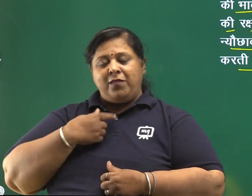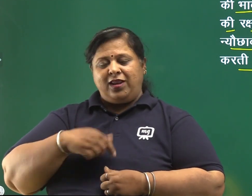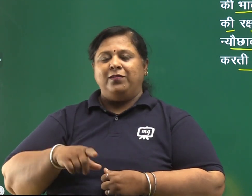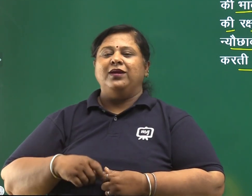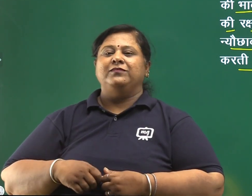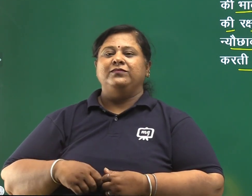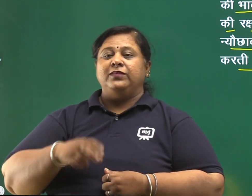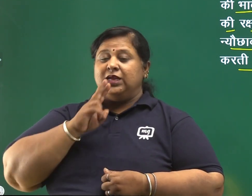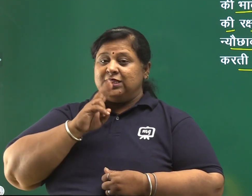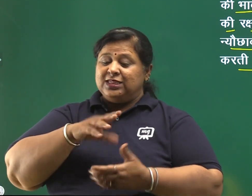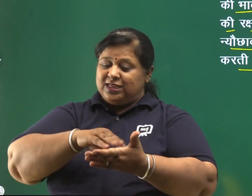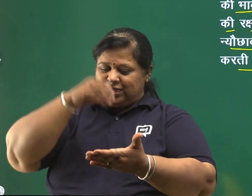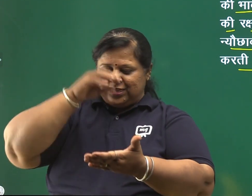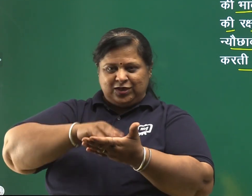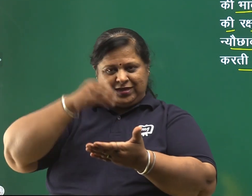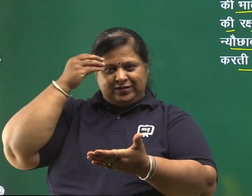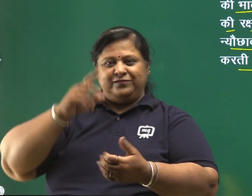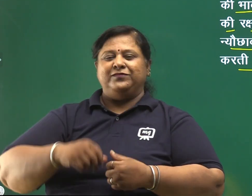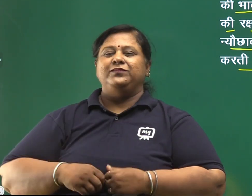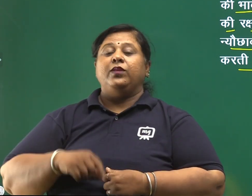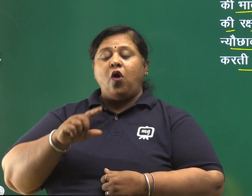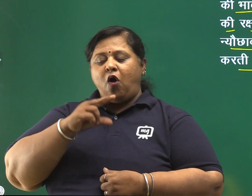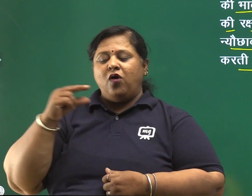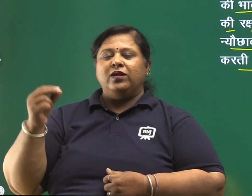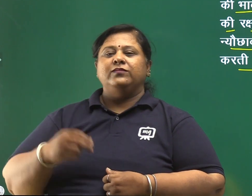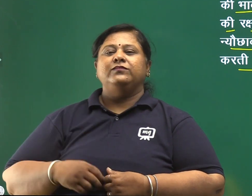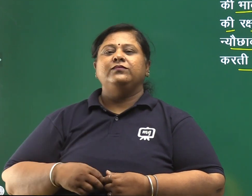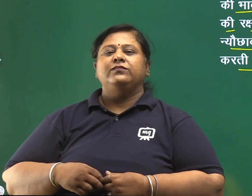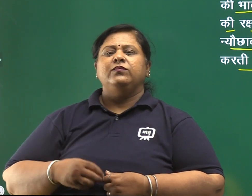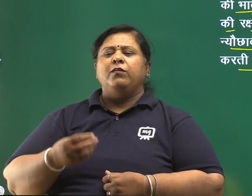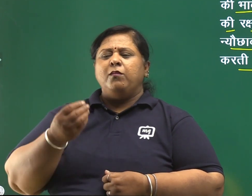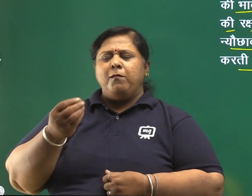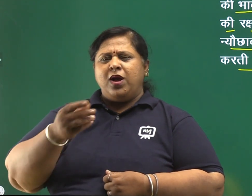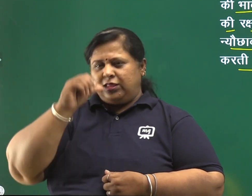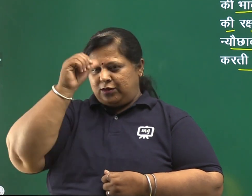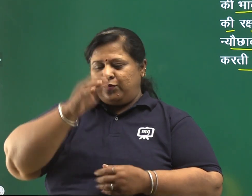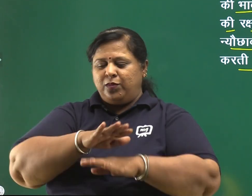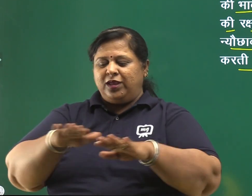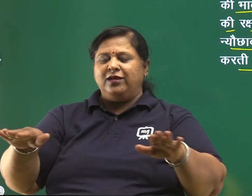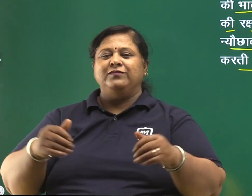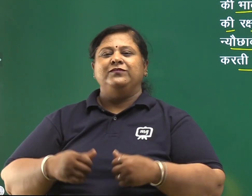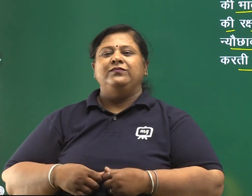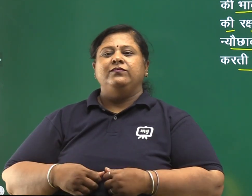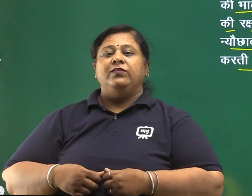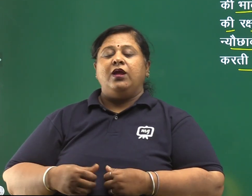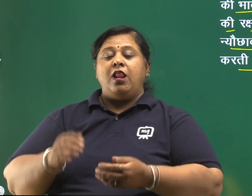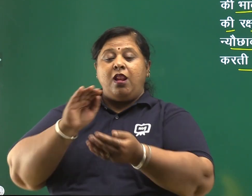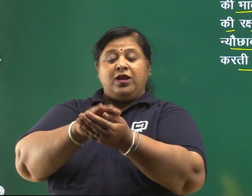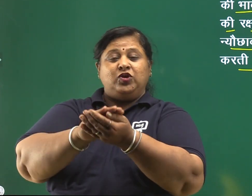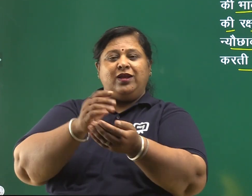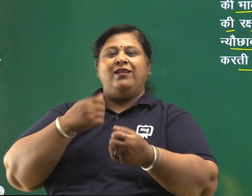में सीखना चाहिए और मातृभूमि की रक्षा के